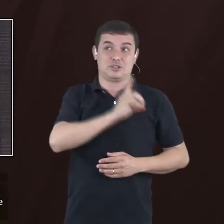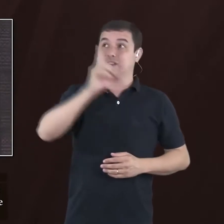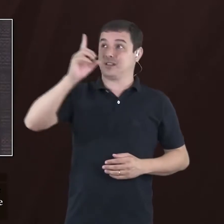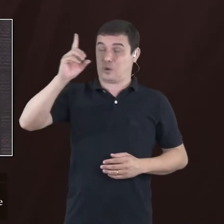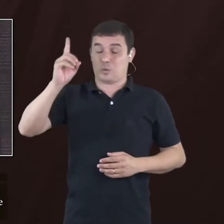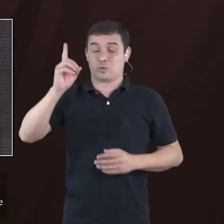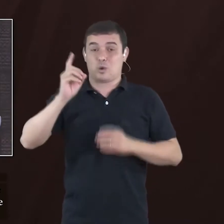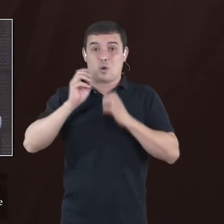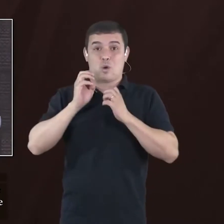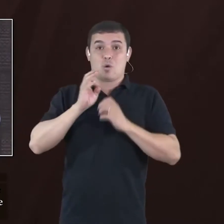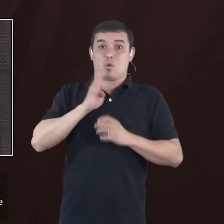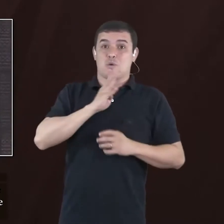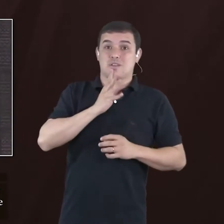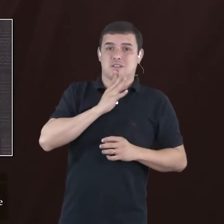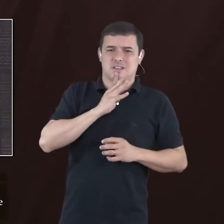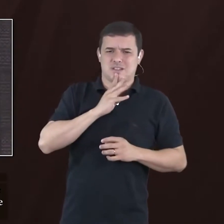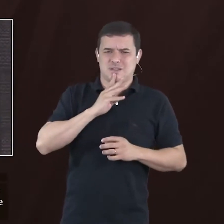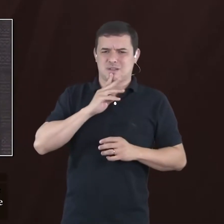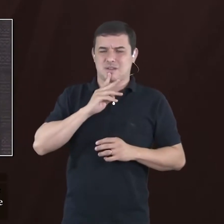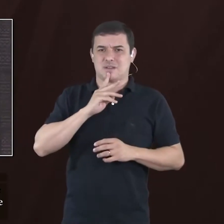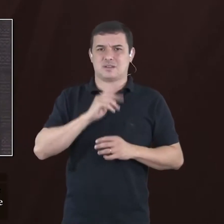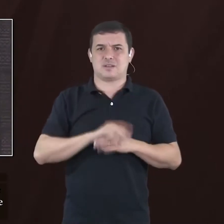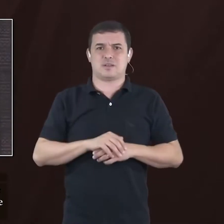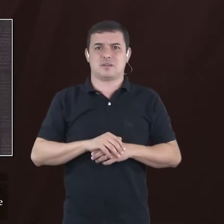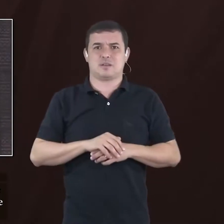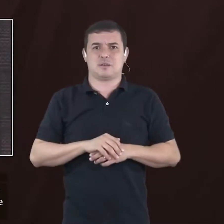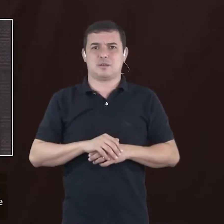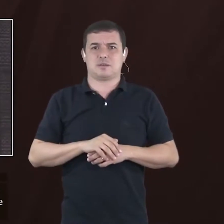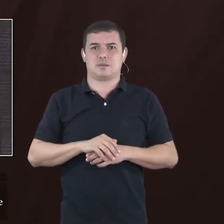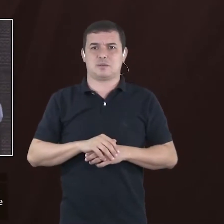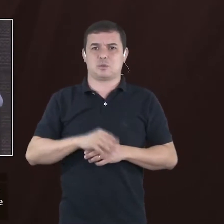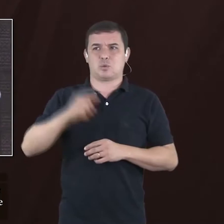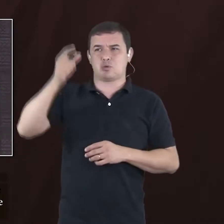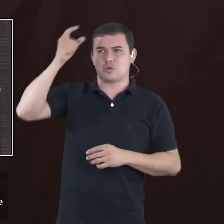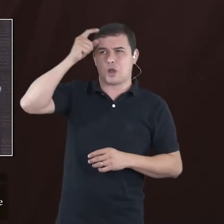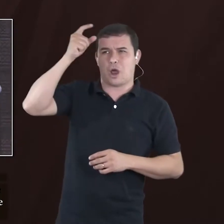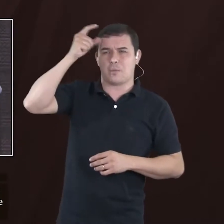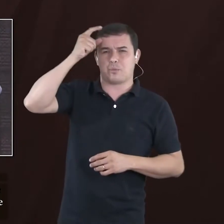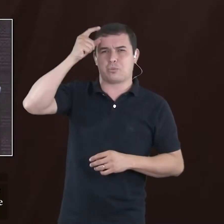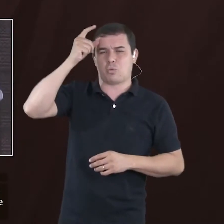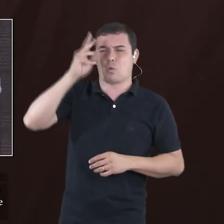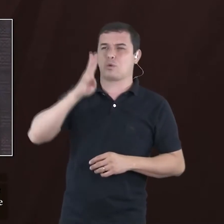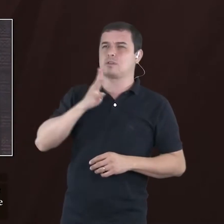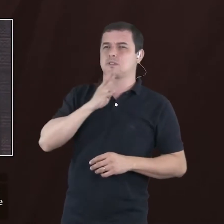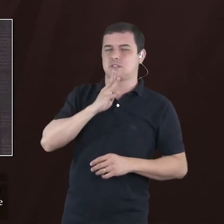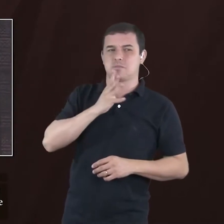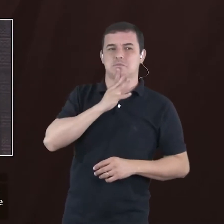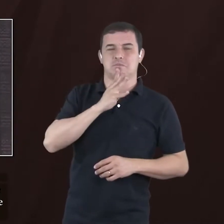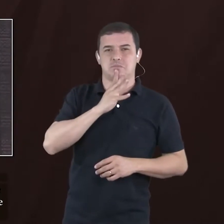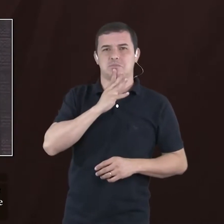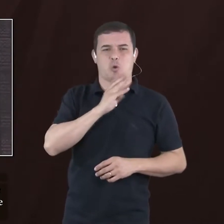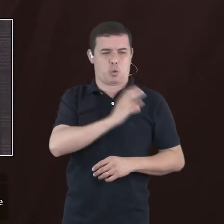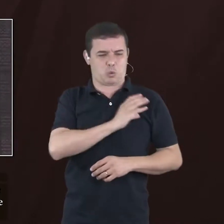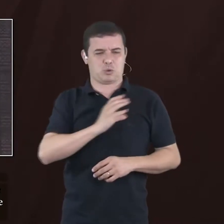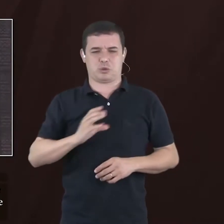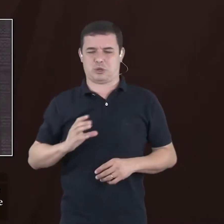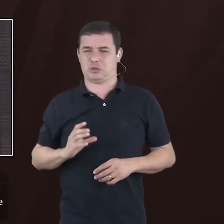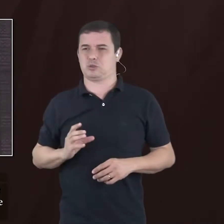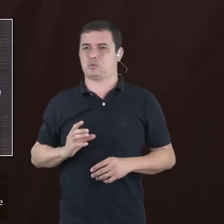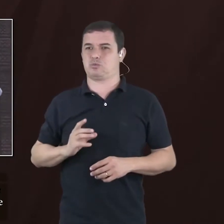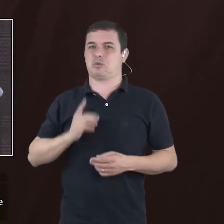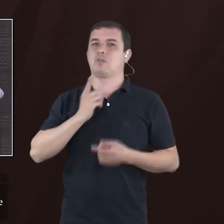né? Agora dos principados e potestades nos lugares celestiais. Eles vão ver o que Deus está